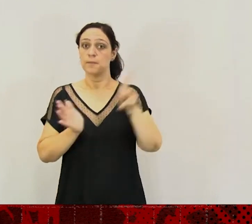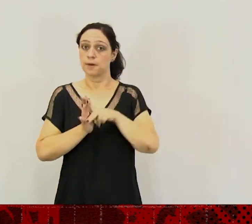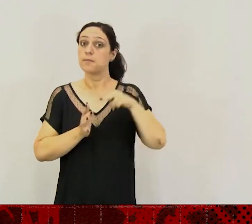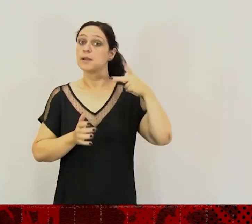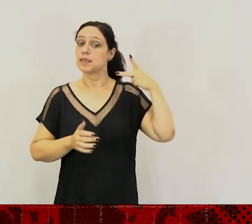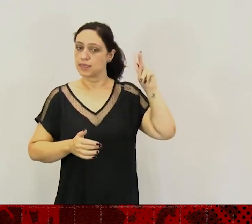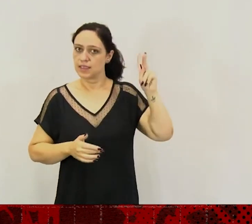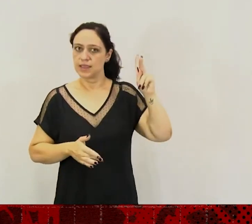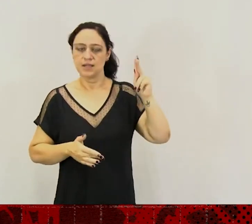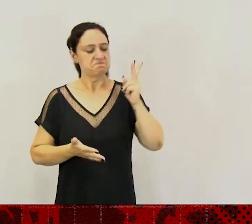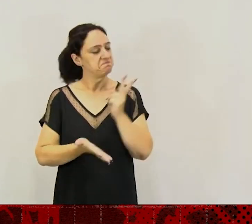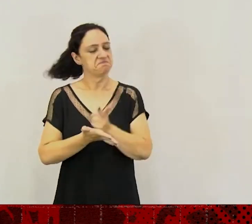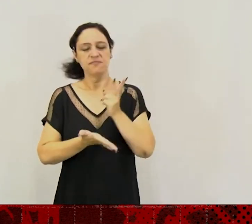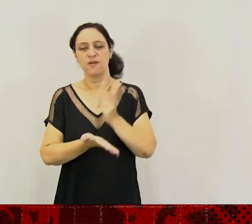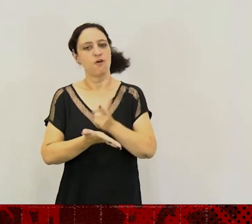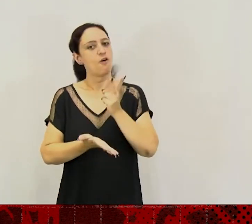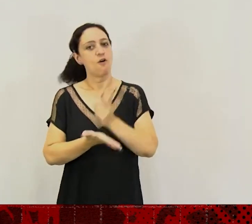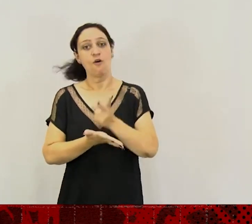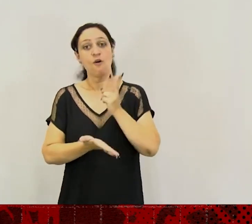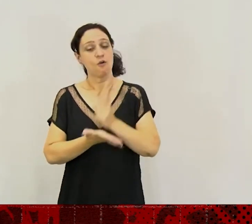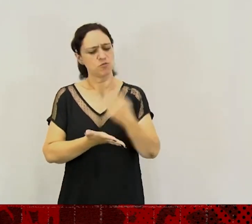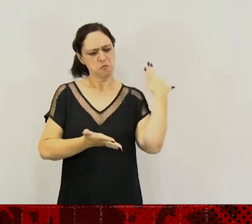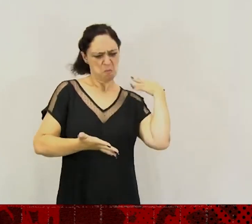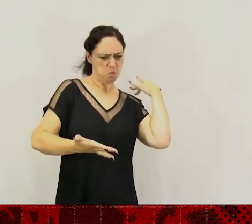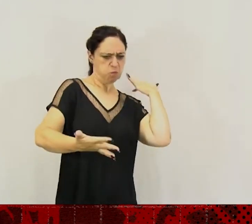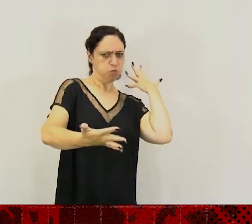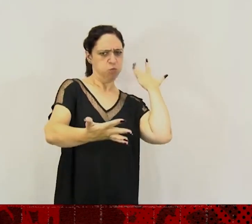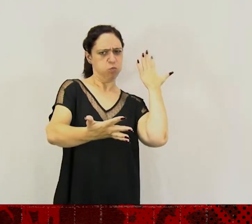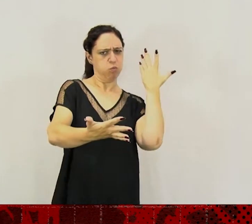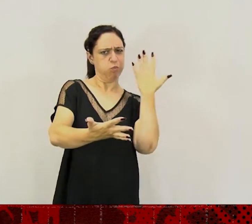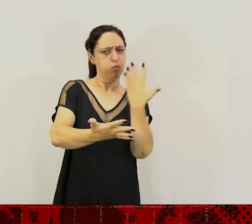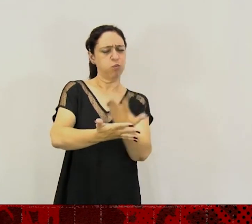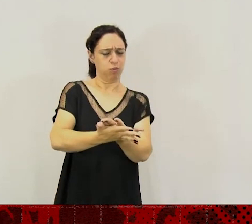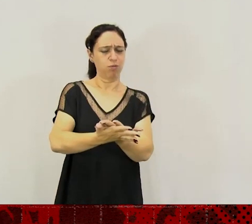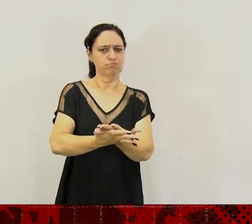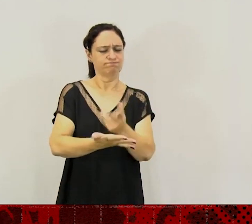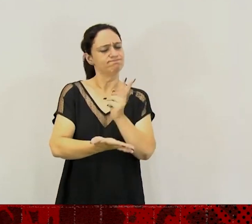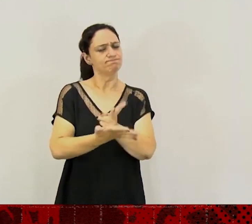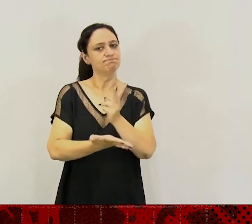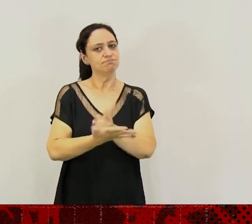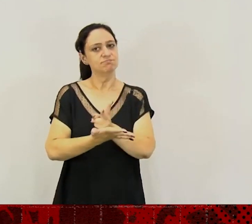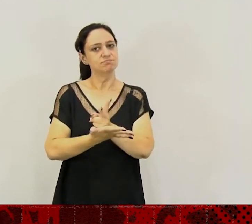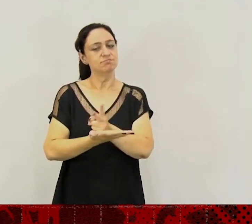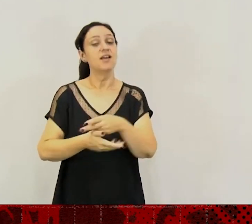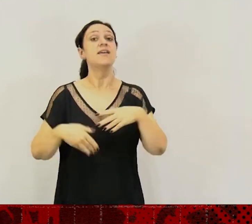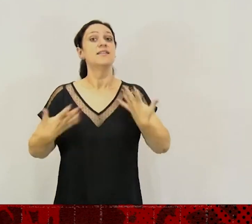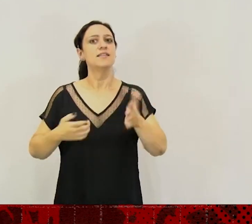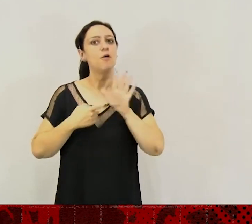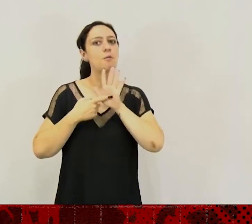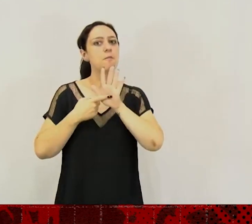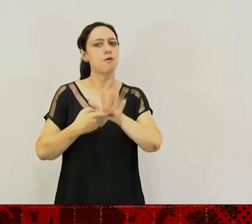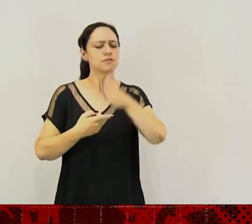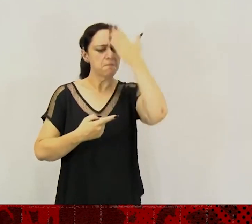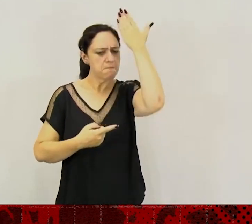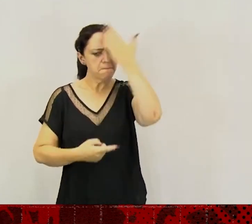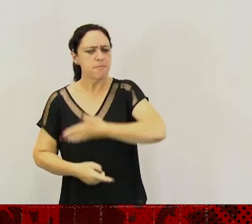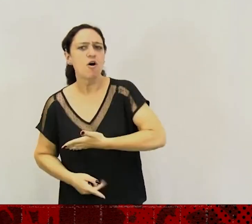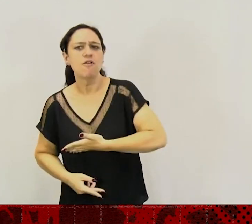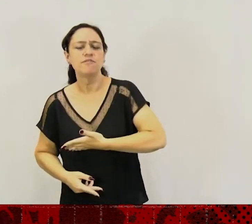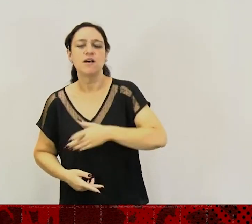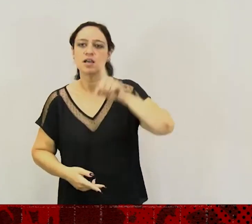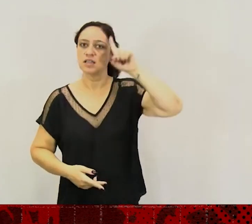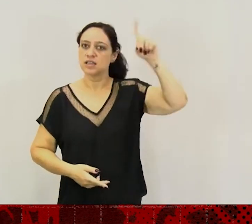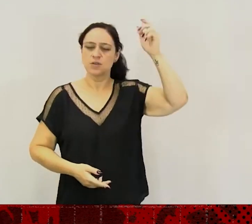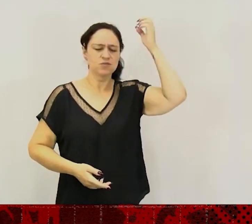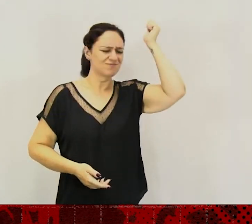muda e ela permanece o tempo todo. E para mostrar que Ele não se